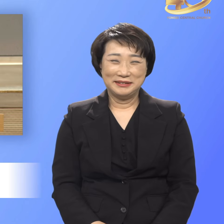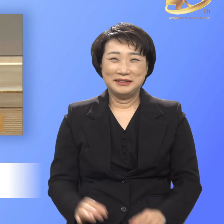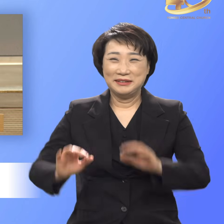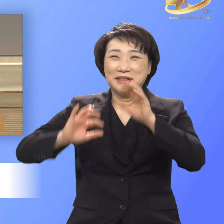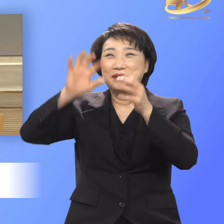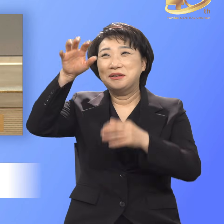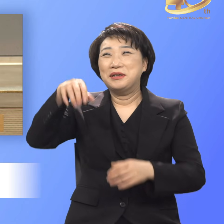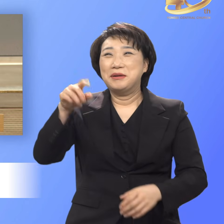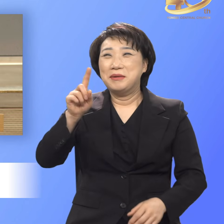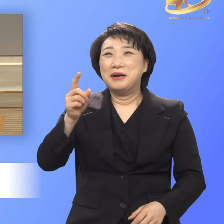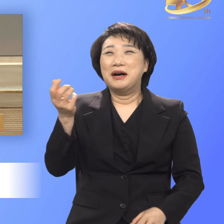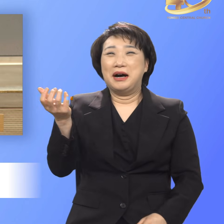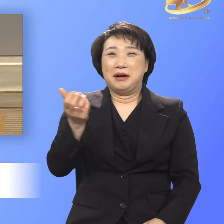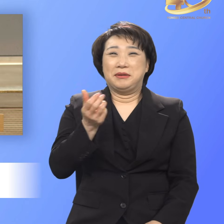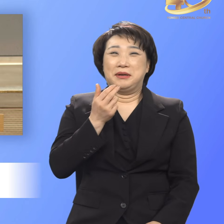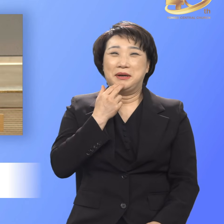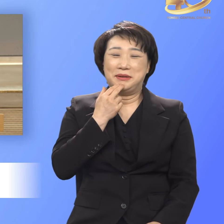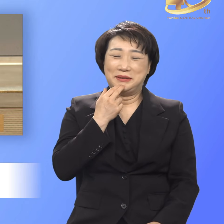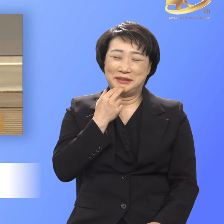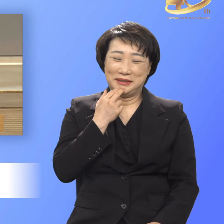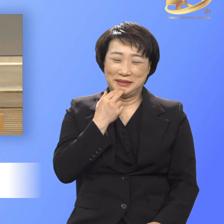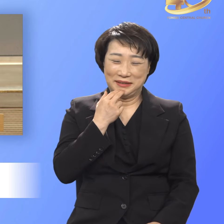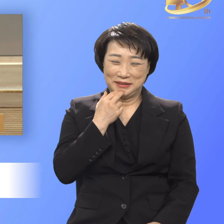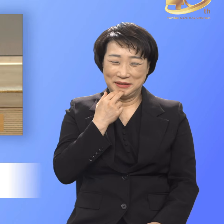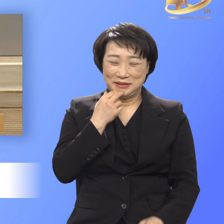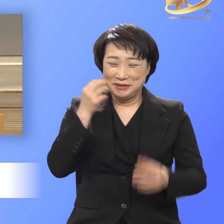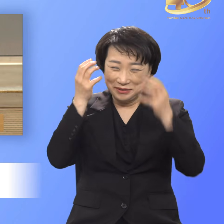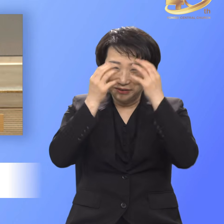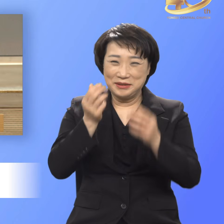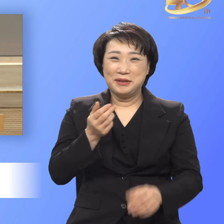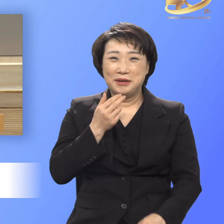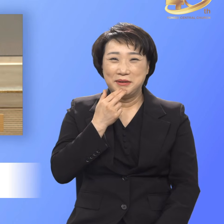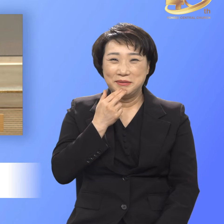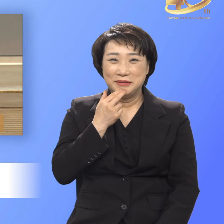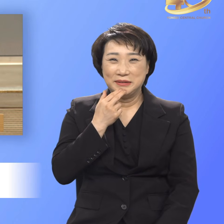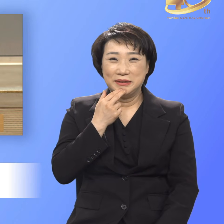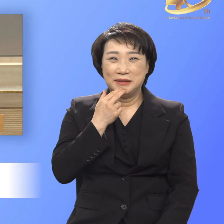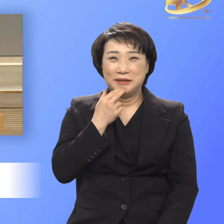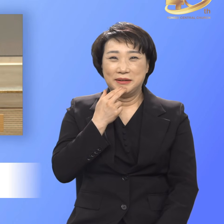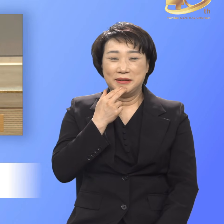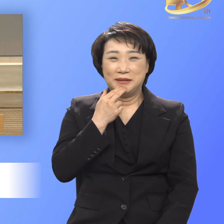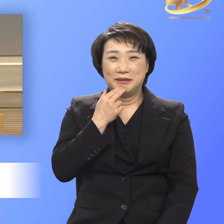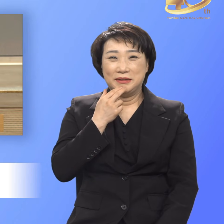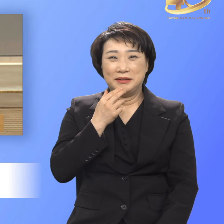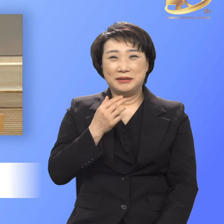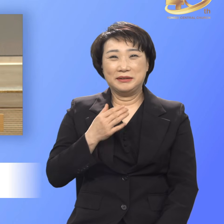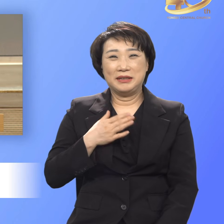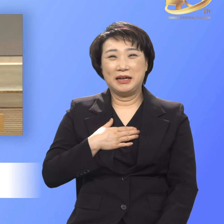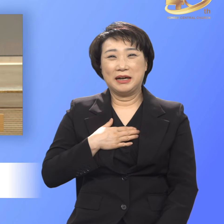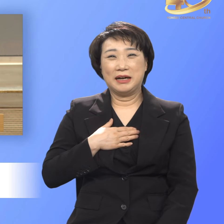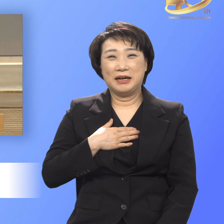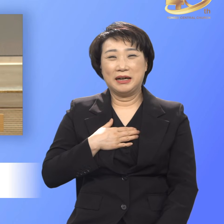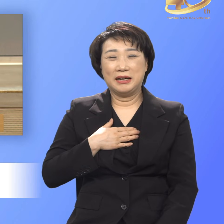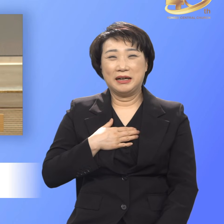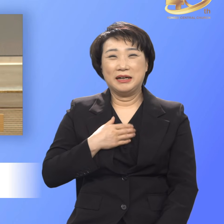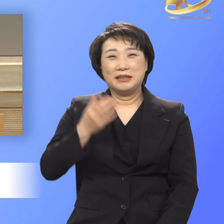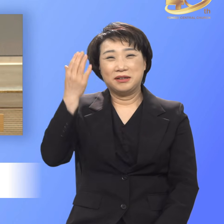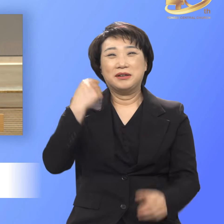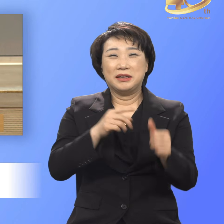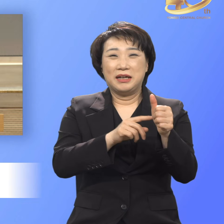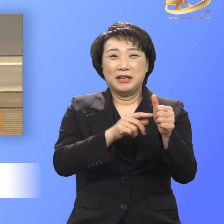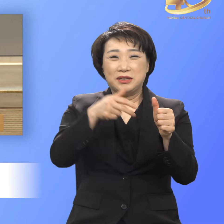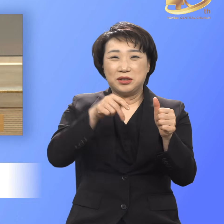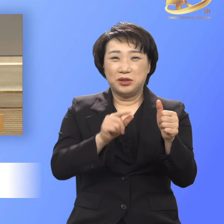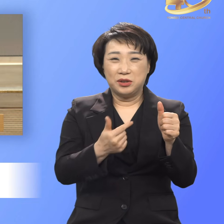천국은 아픔도 없는데 고통도 없는데. 내가 전영대 목사님 소천에